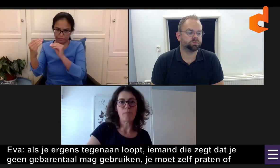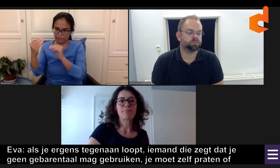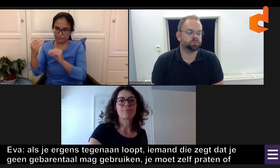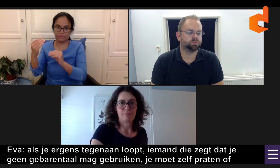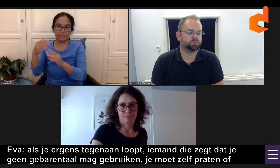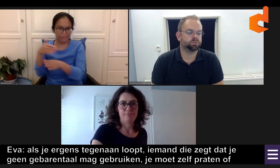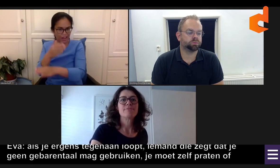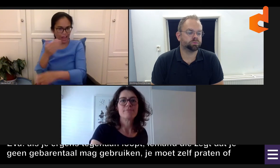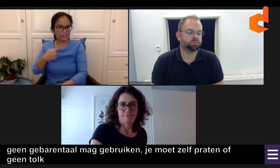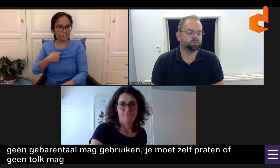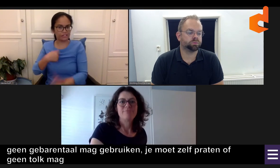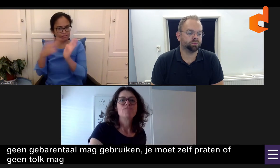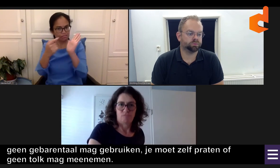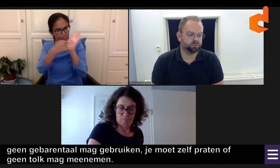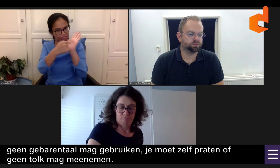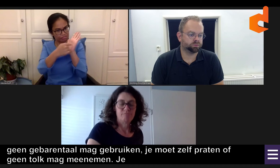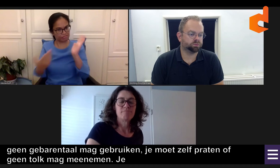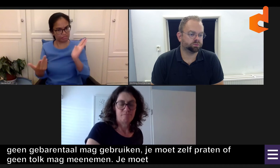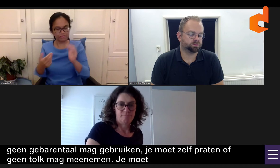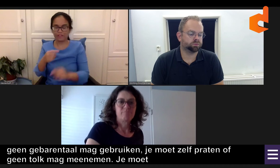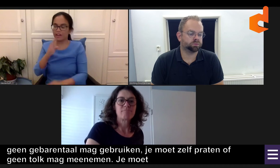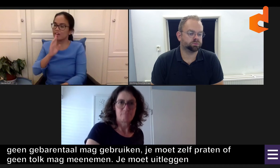hebt in het spreken van gebarentaal.